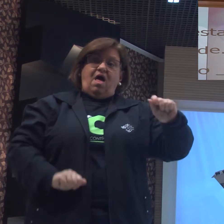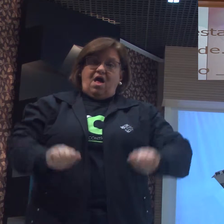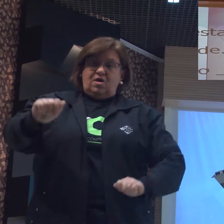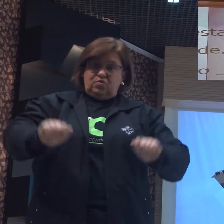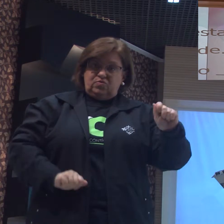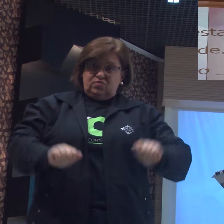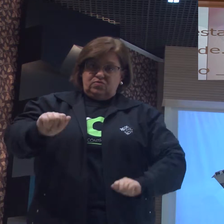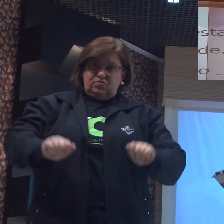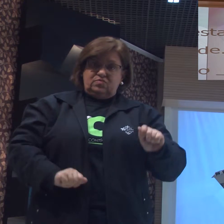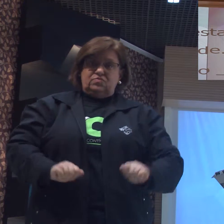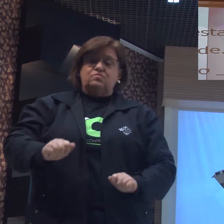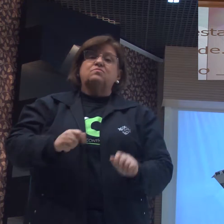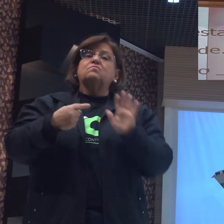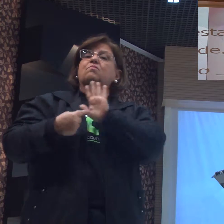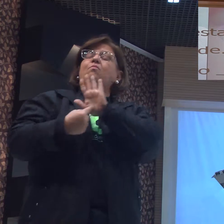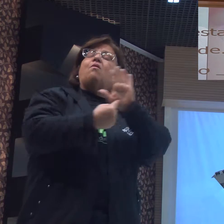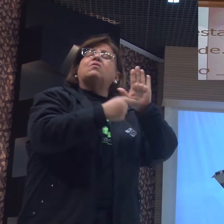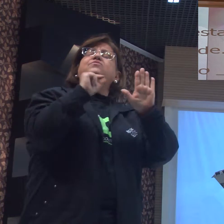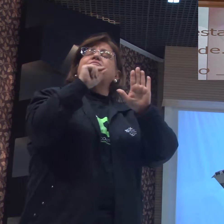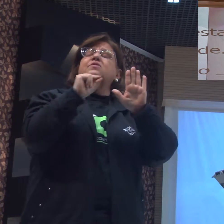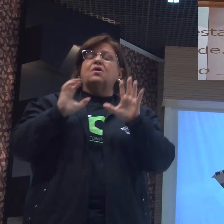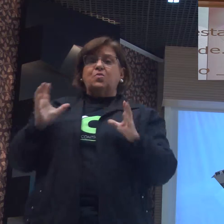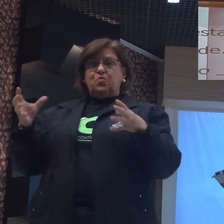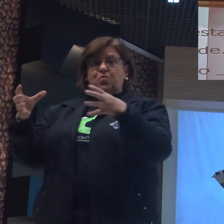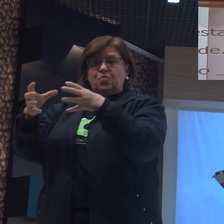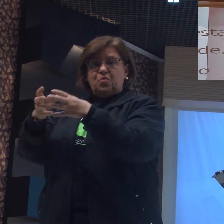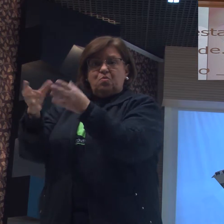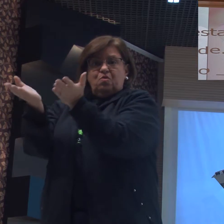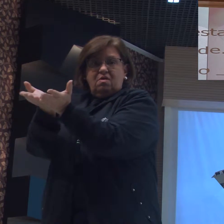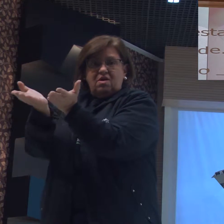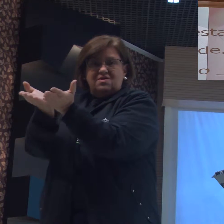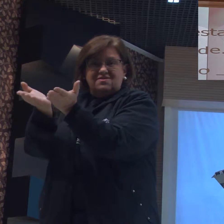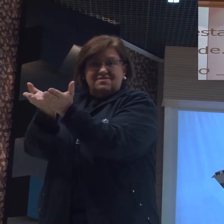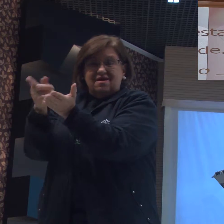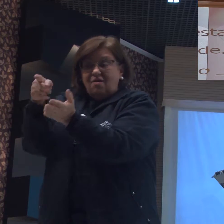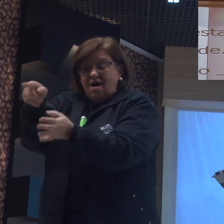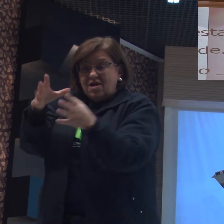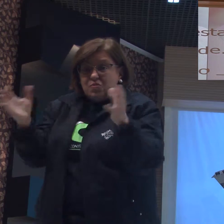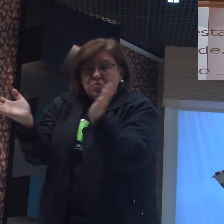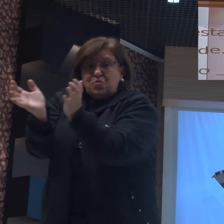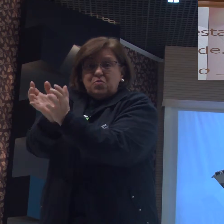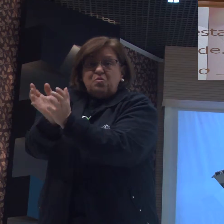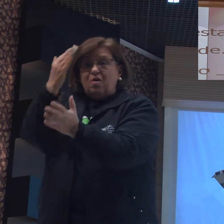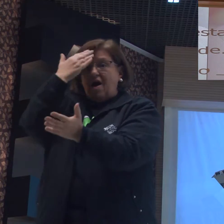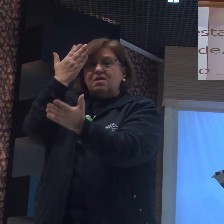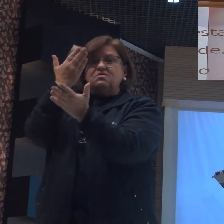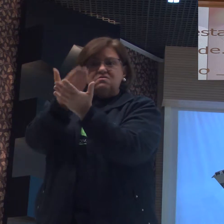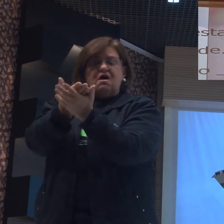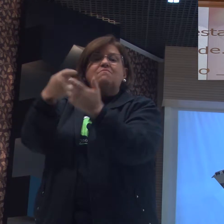mostra que os cristãos, eles acreditavam